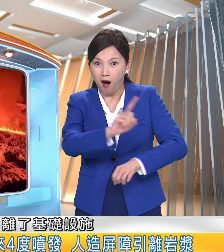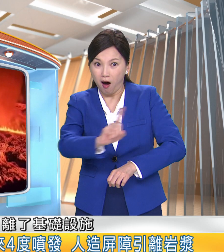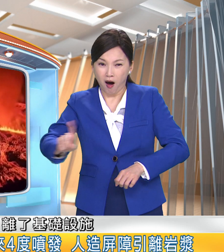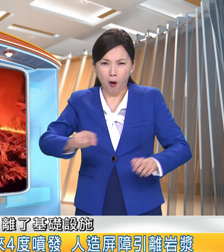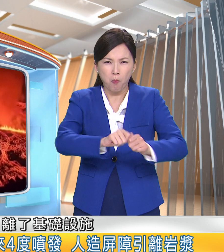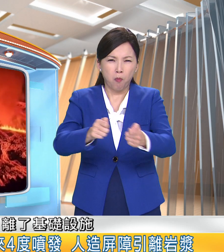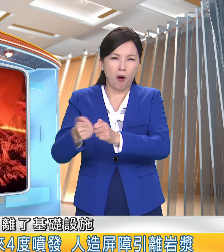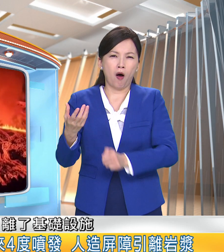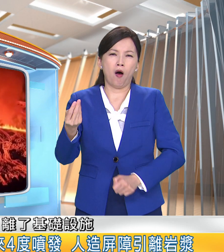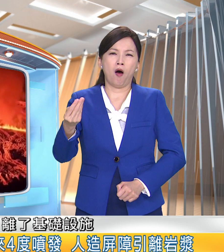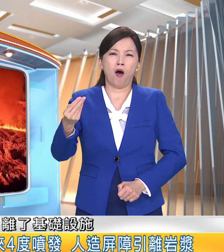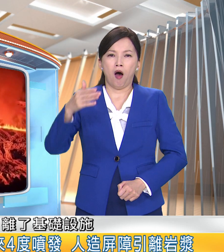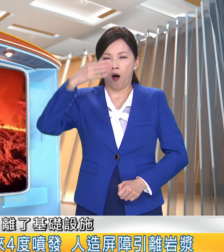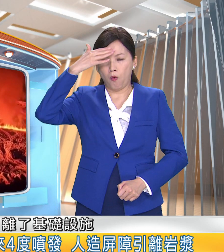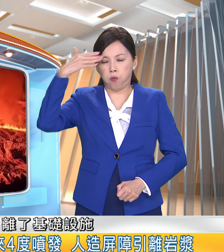础设施。